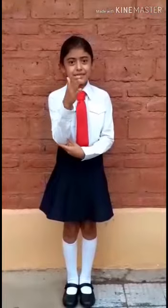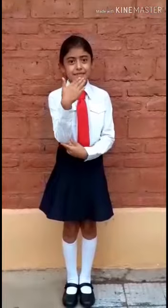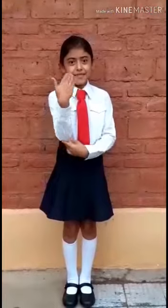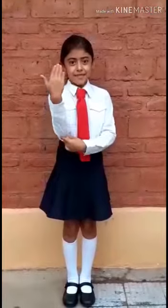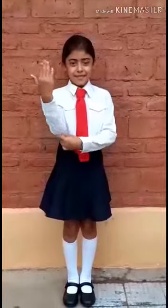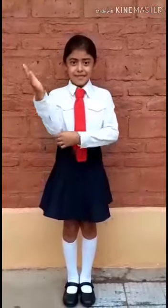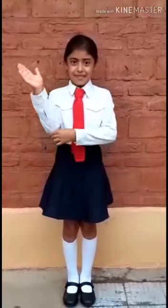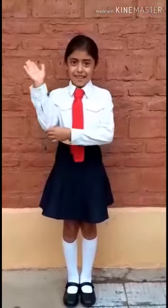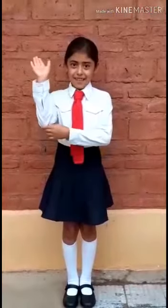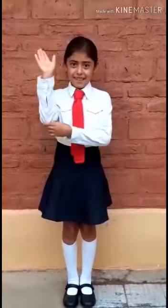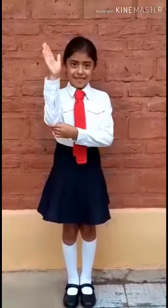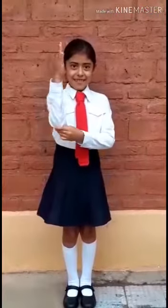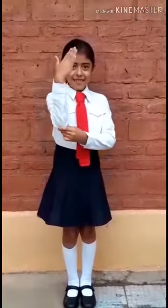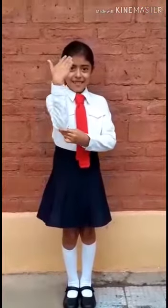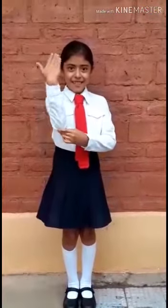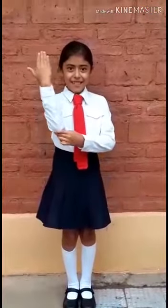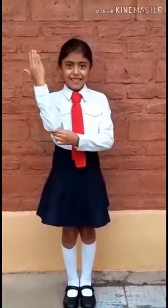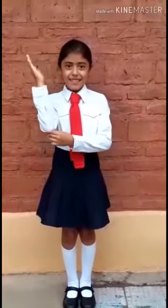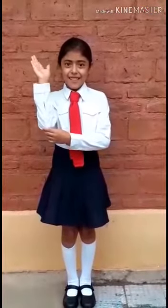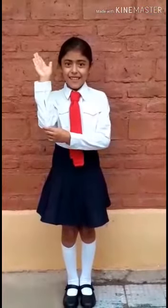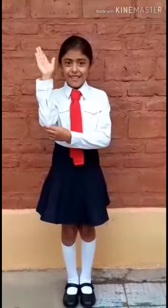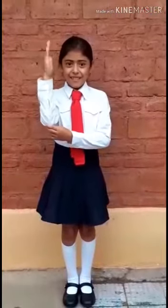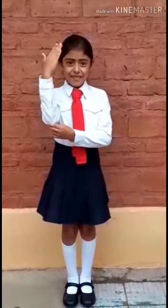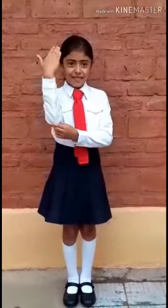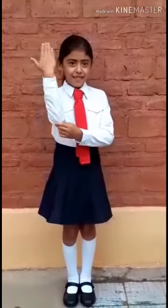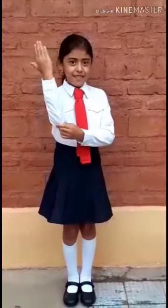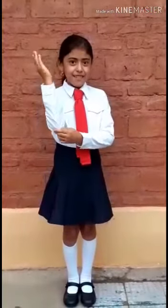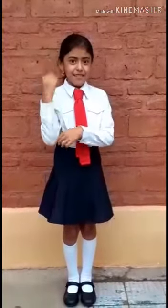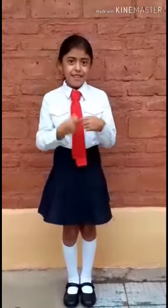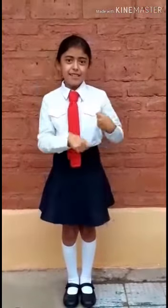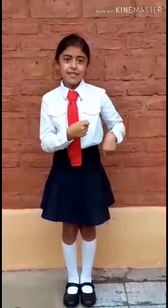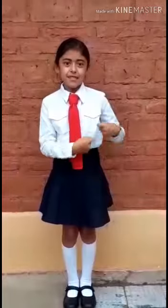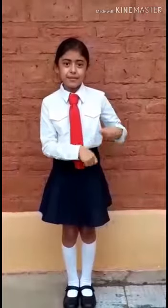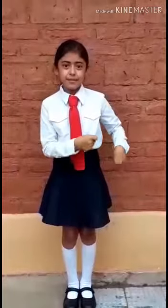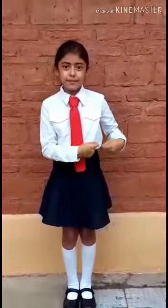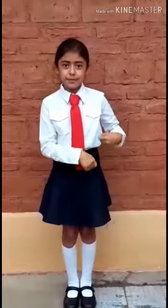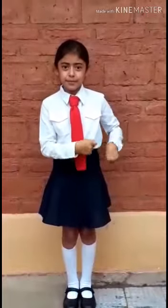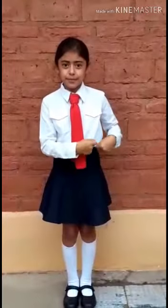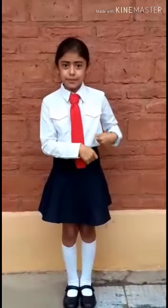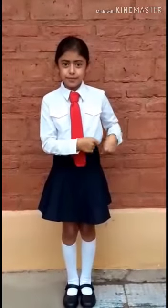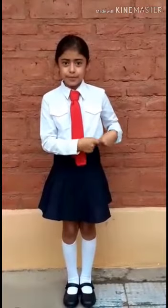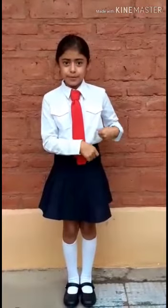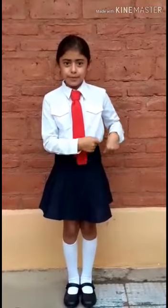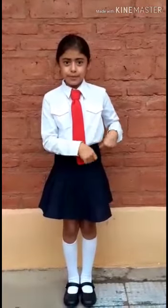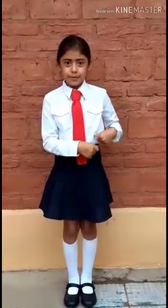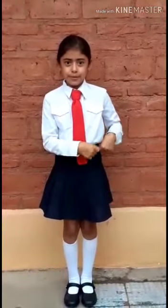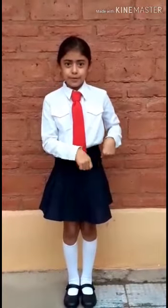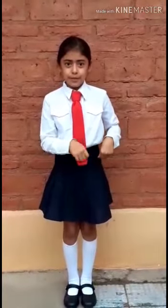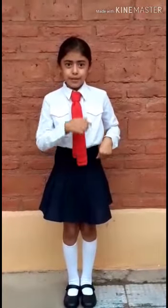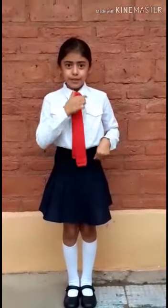hacia el cielo, mi bandera provinciana, roja